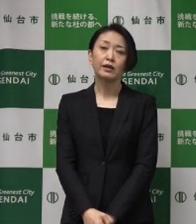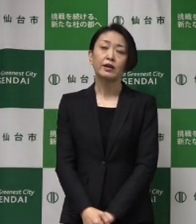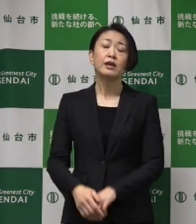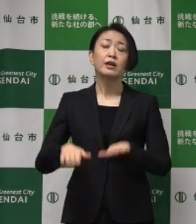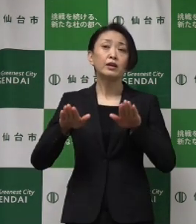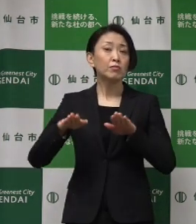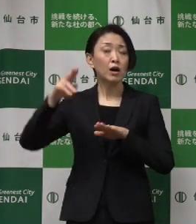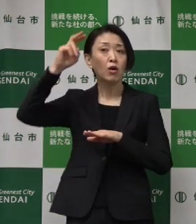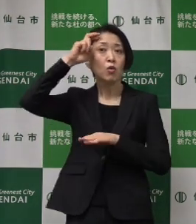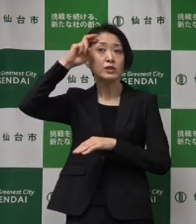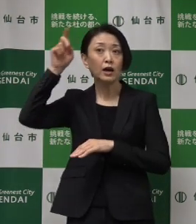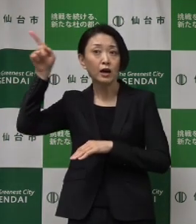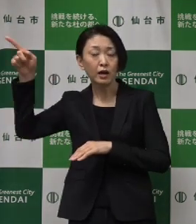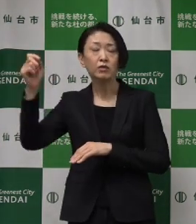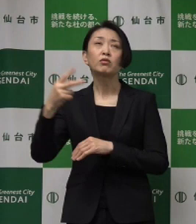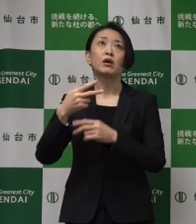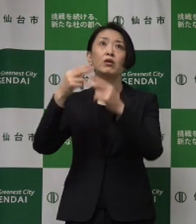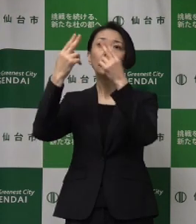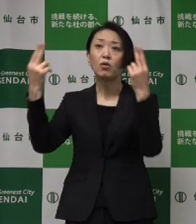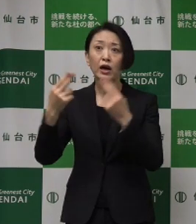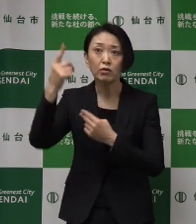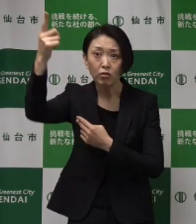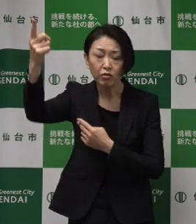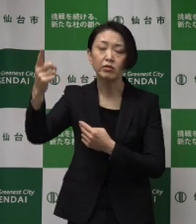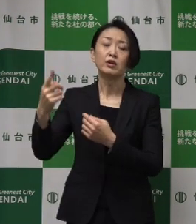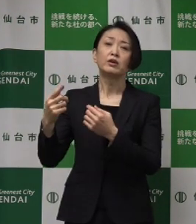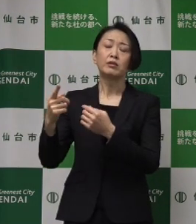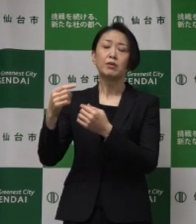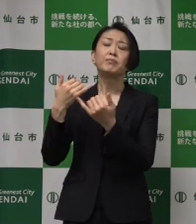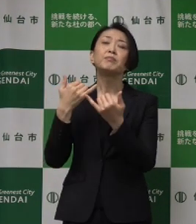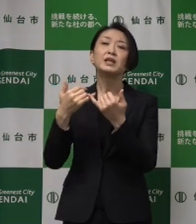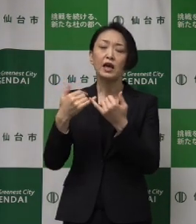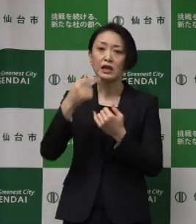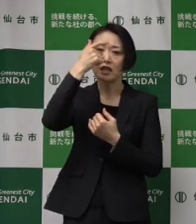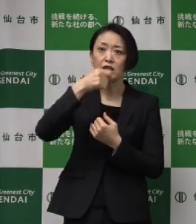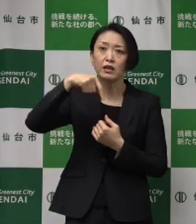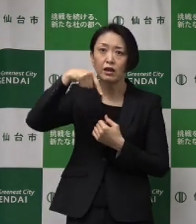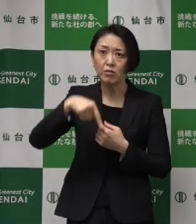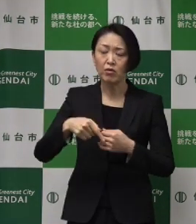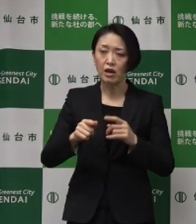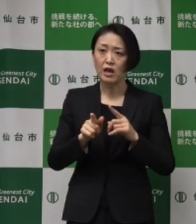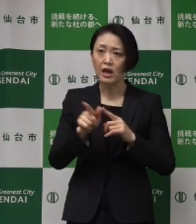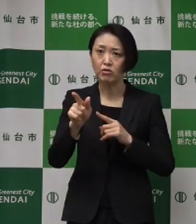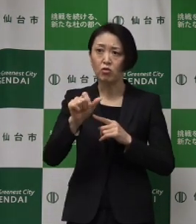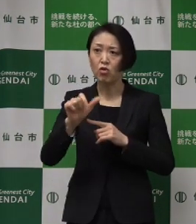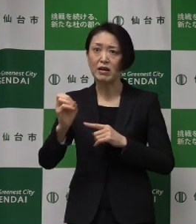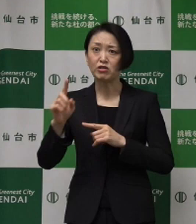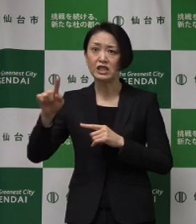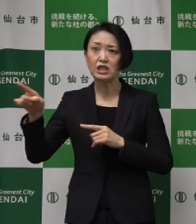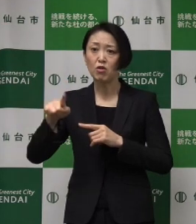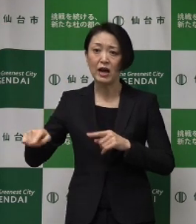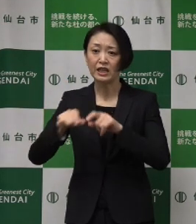ですとか、あるいは北海道の状況ですとか、いつここの地域でもそのような爆発的な感